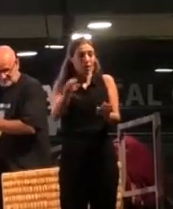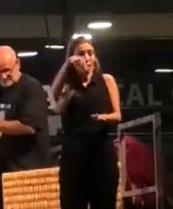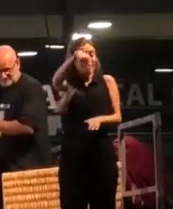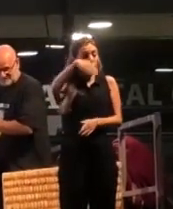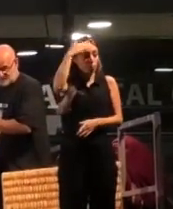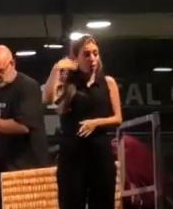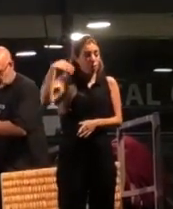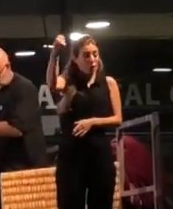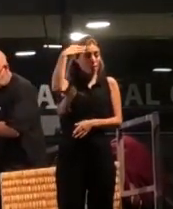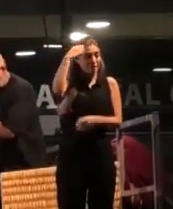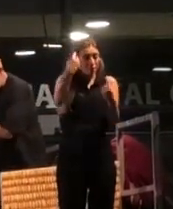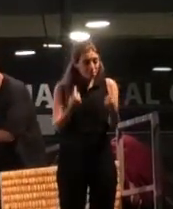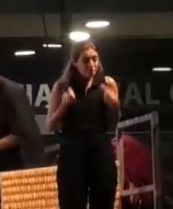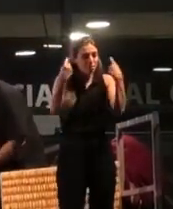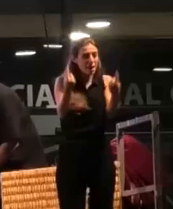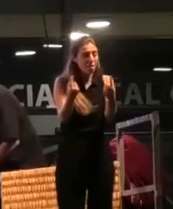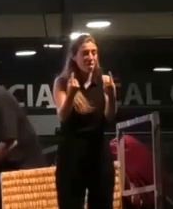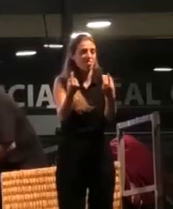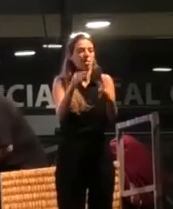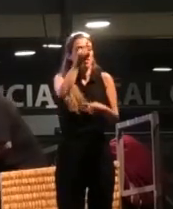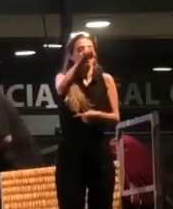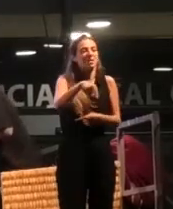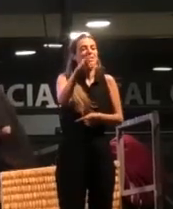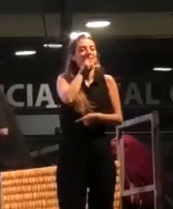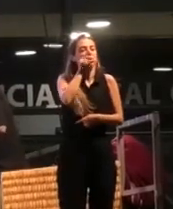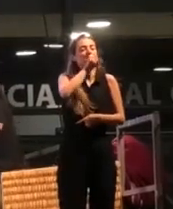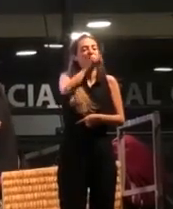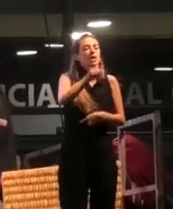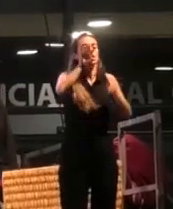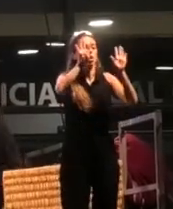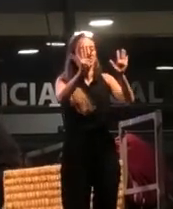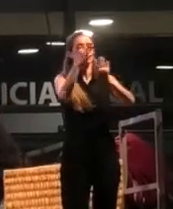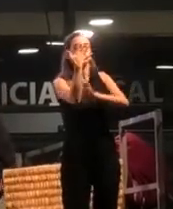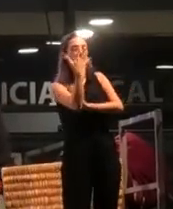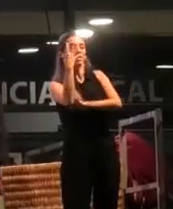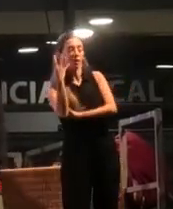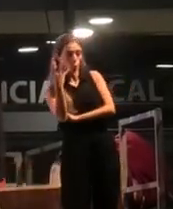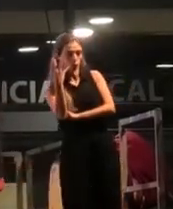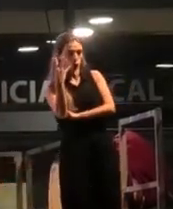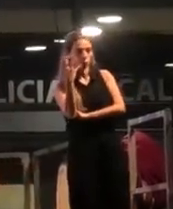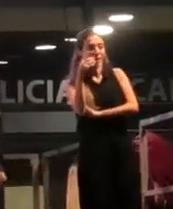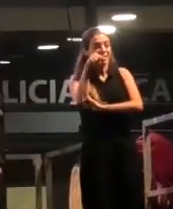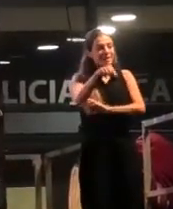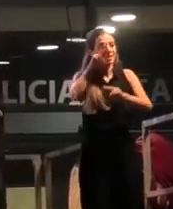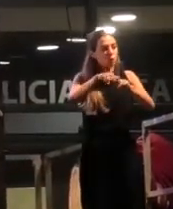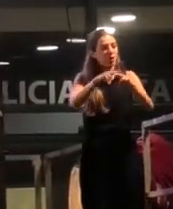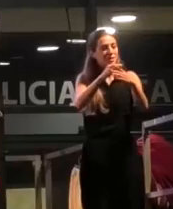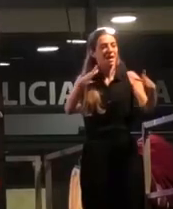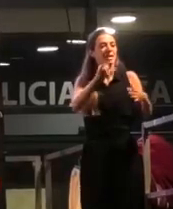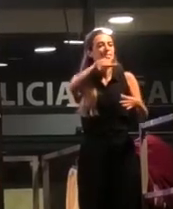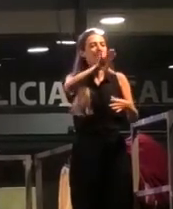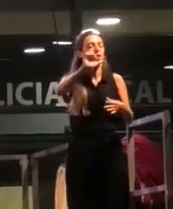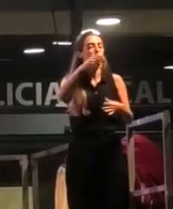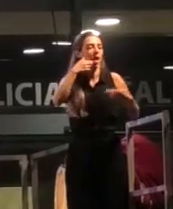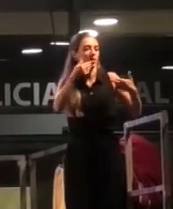ballar per primera vegada el desembre de 1954, en una edició especial de la Festa Major de la